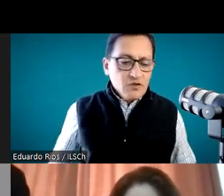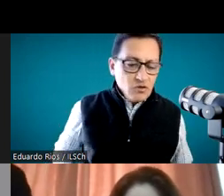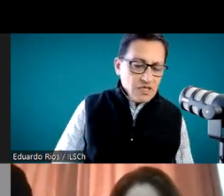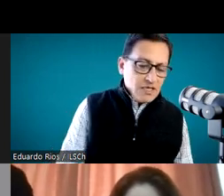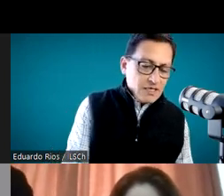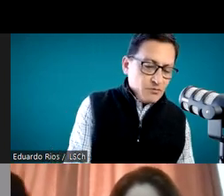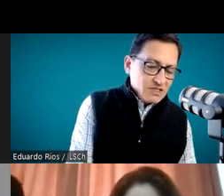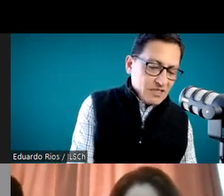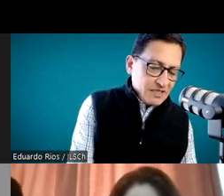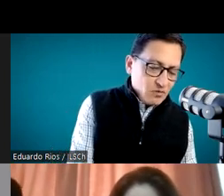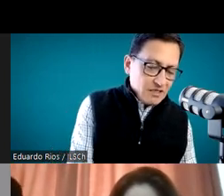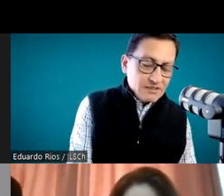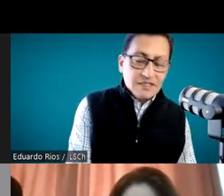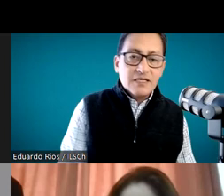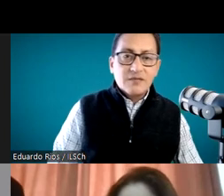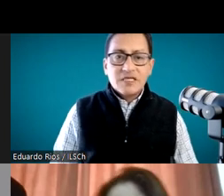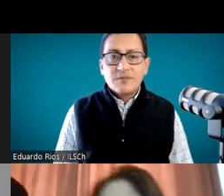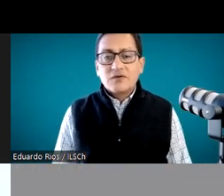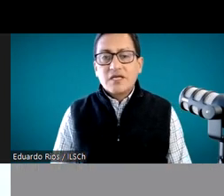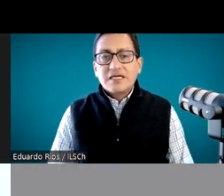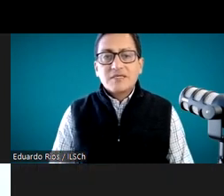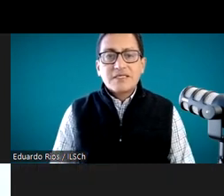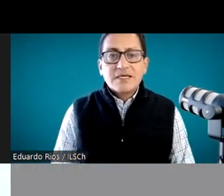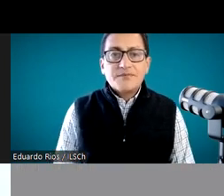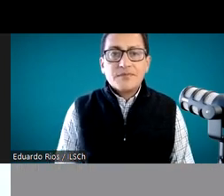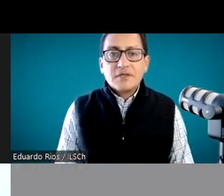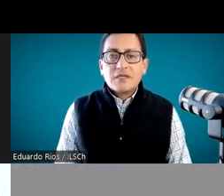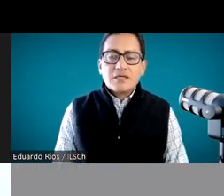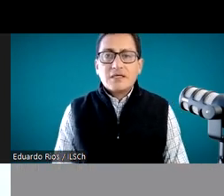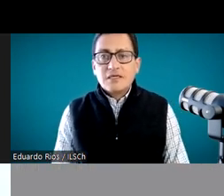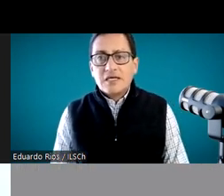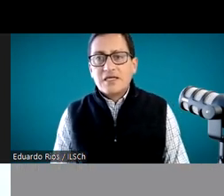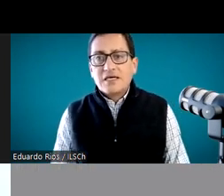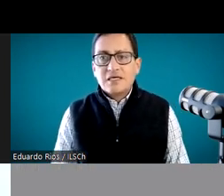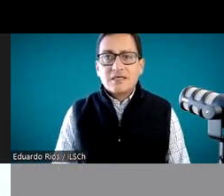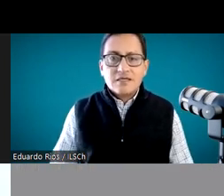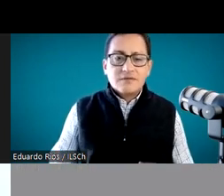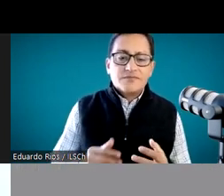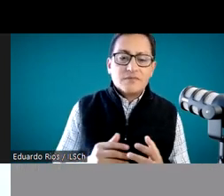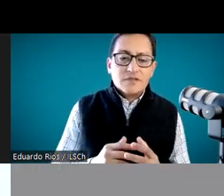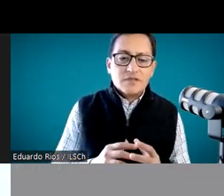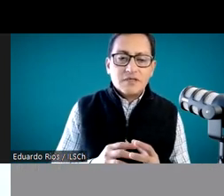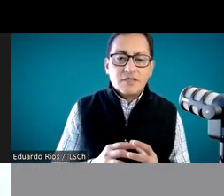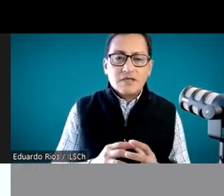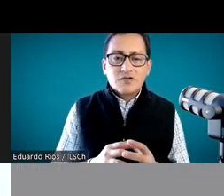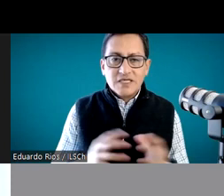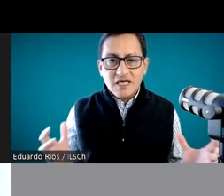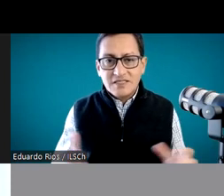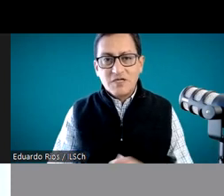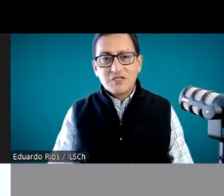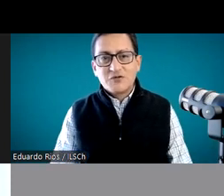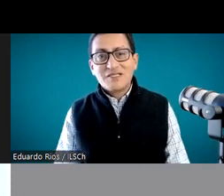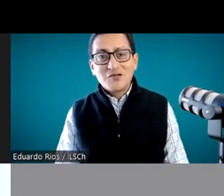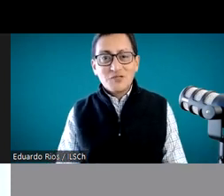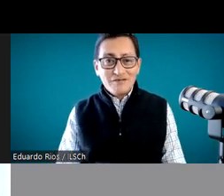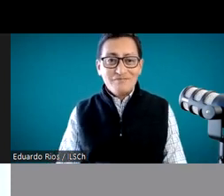Yo trabajo con la municipalidad, como les decía, el Departamento de la Discapacidad. La idea es que Los Ángeles